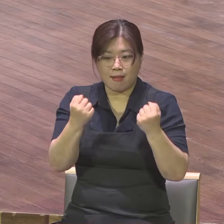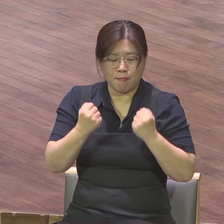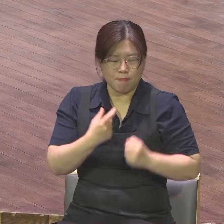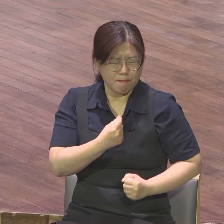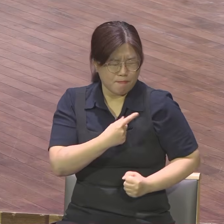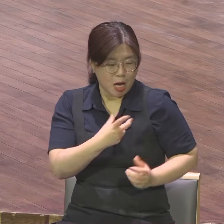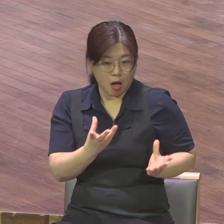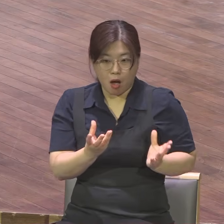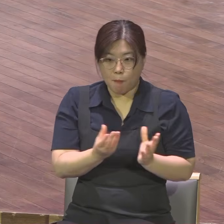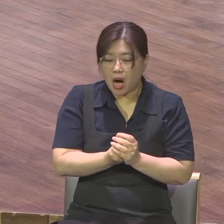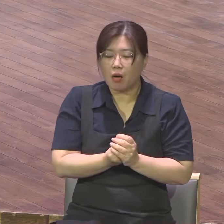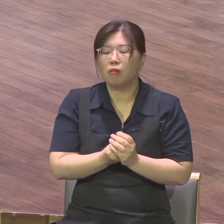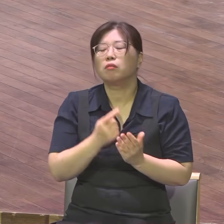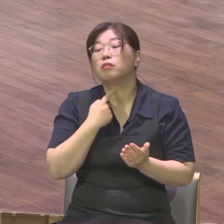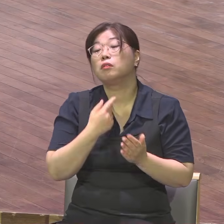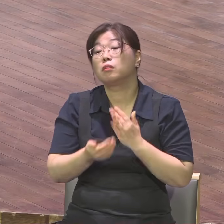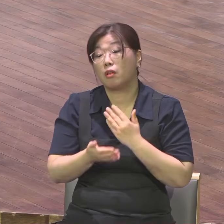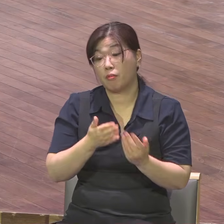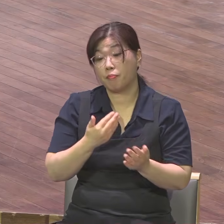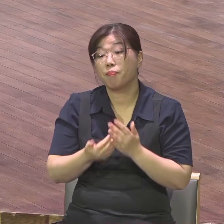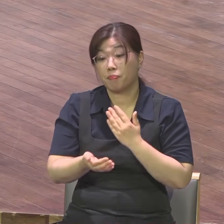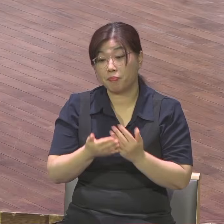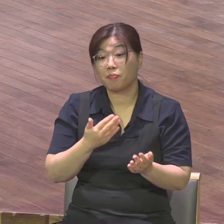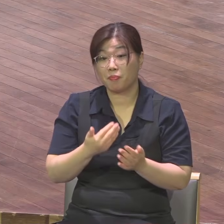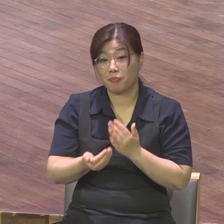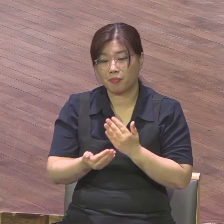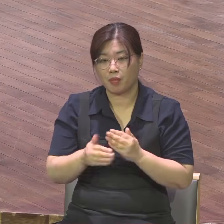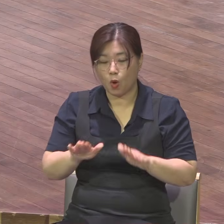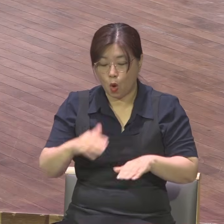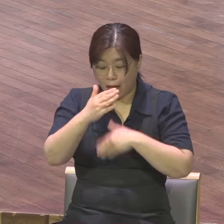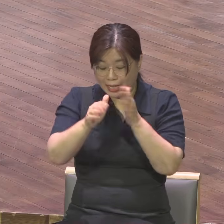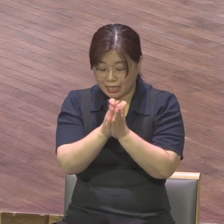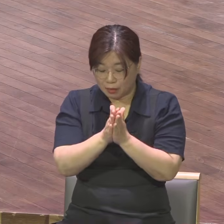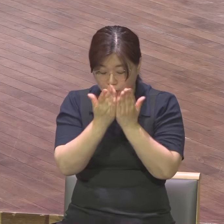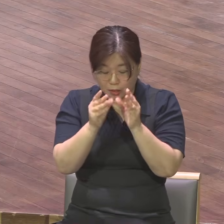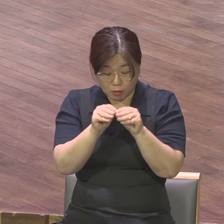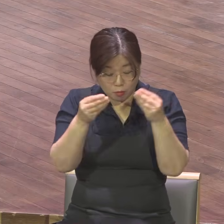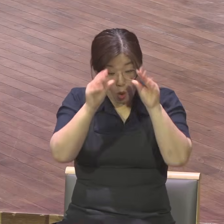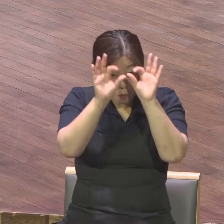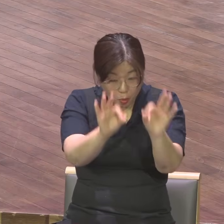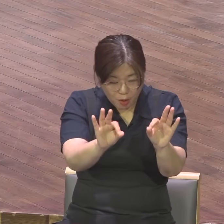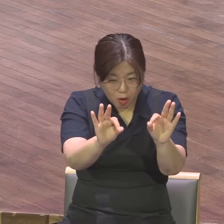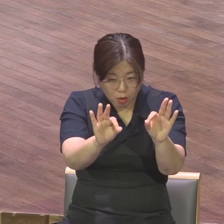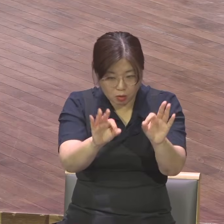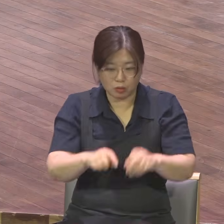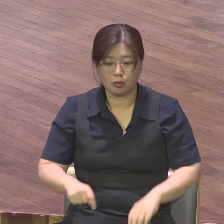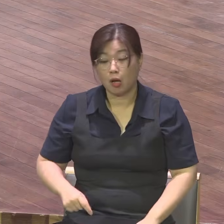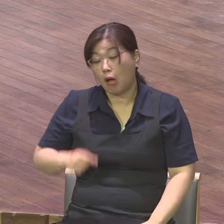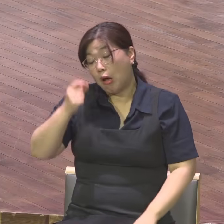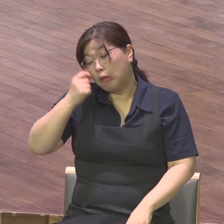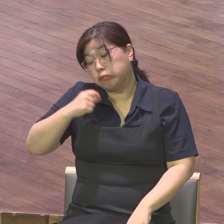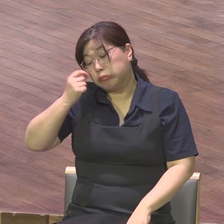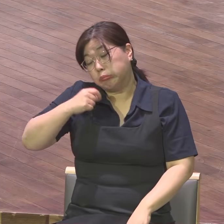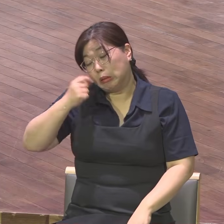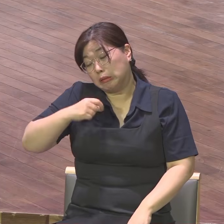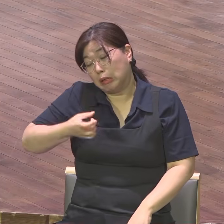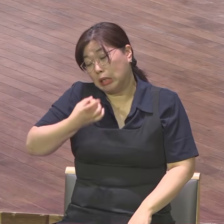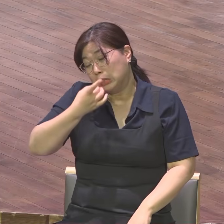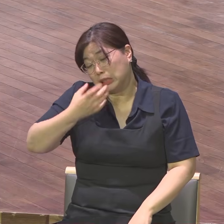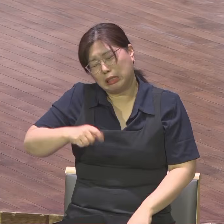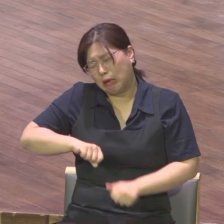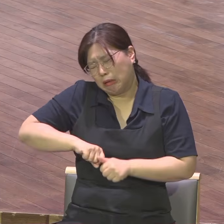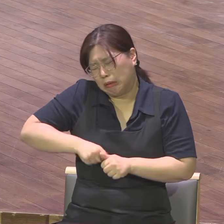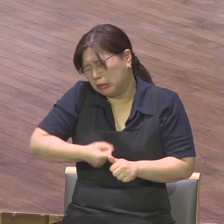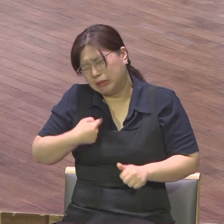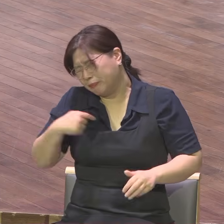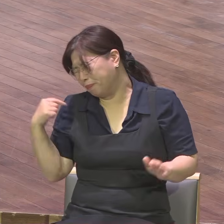기쁨으로 그 단을 가지고 돌아오리라. 여러분 이게 영적 세계의 비밀이에요. 세상 사람들은 절대